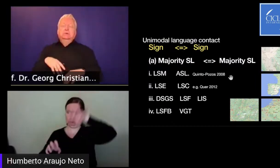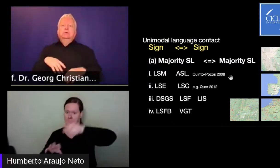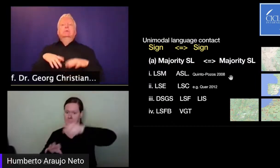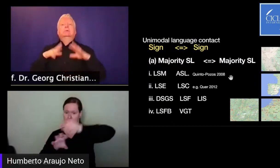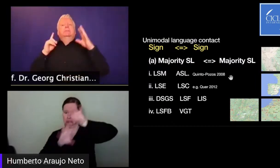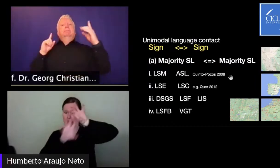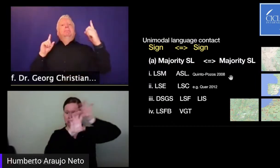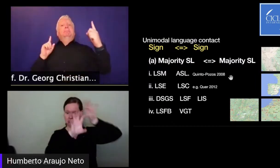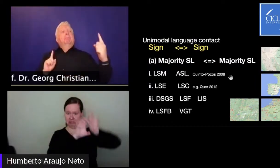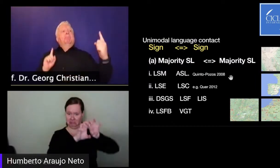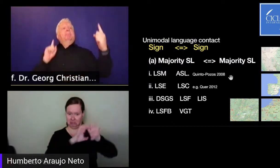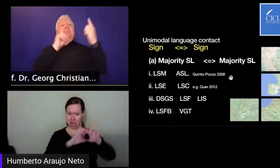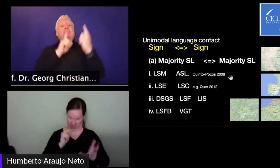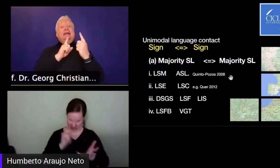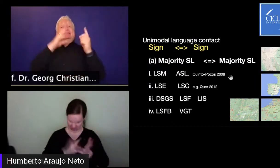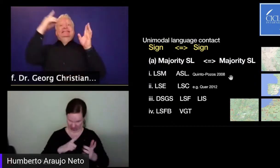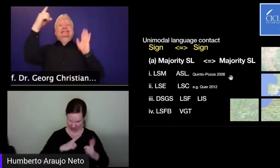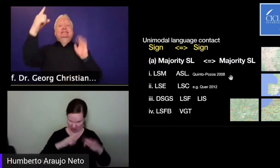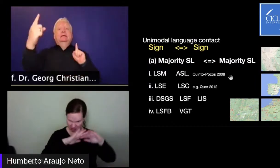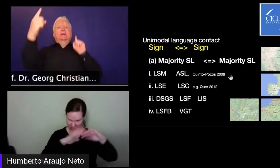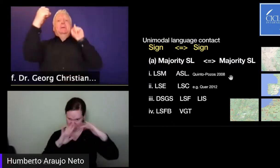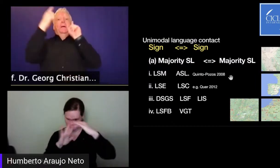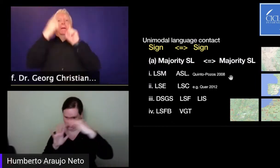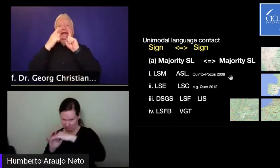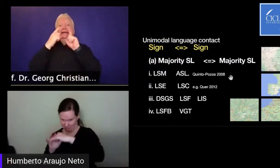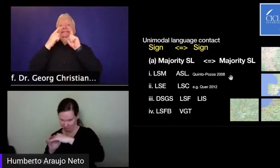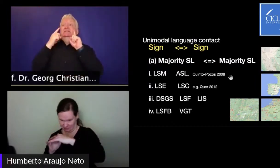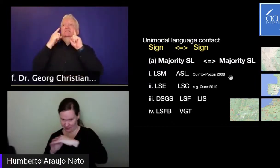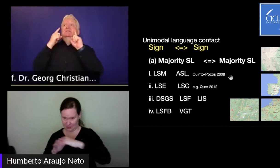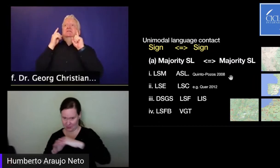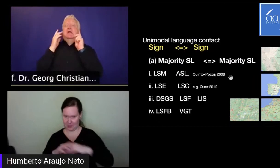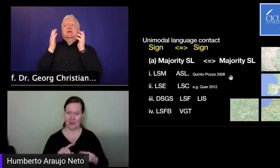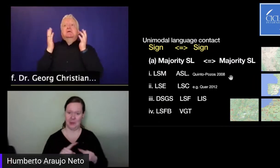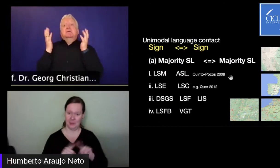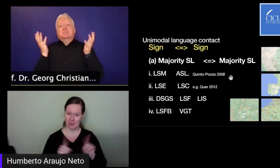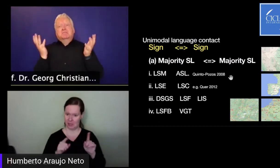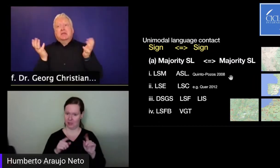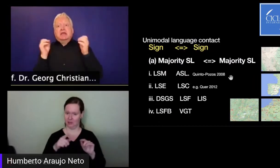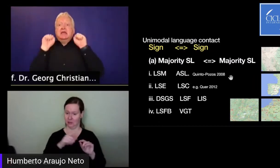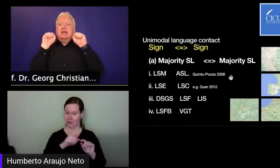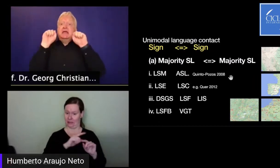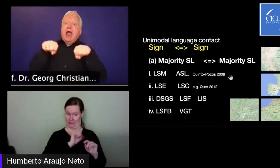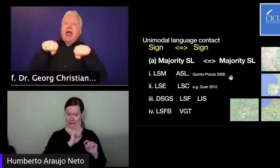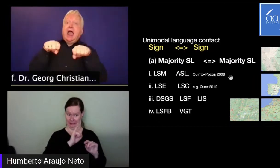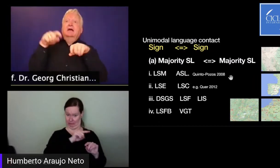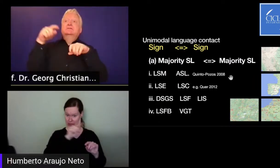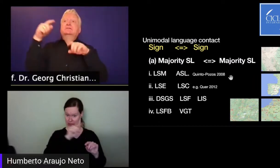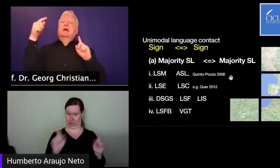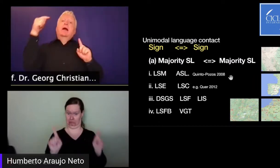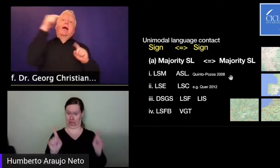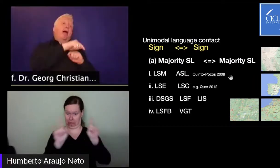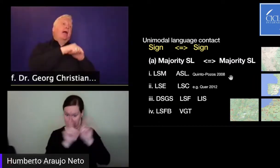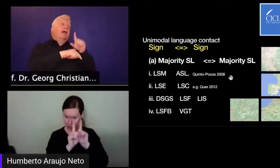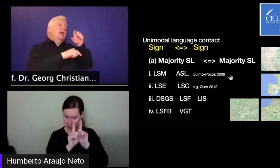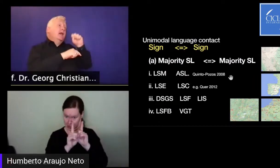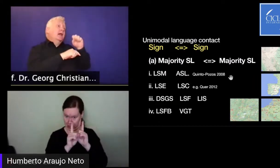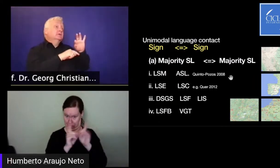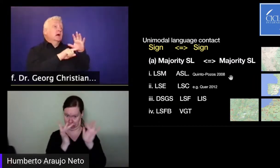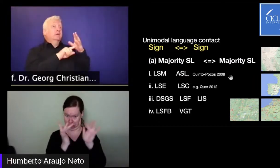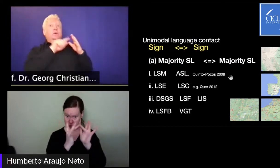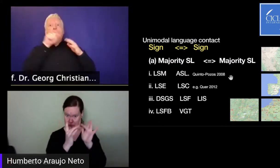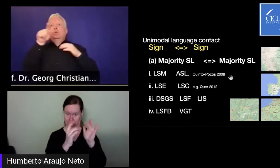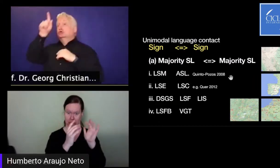E todas essas regiões, por serem próximas umas das outras, elas promovem esse número bastante